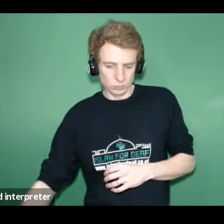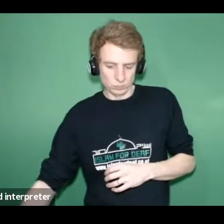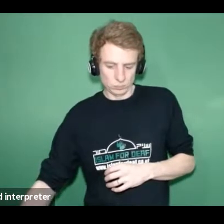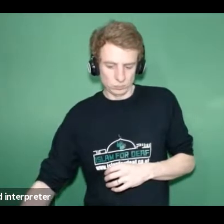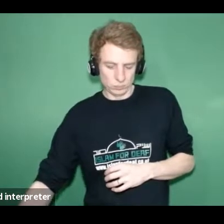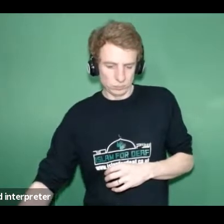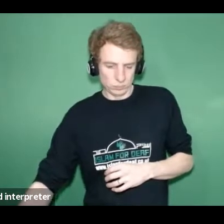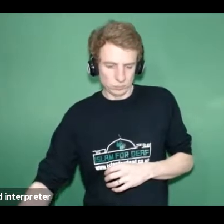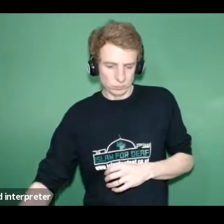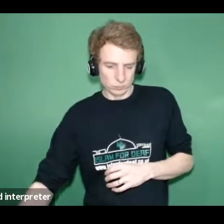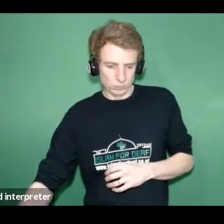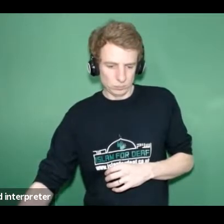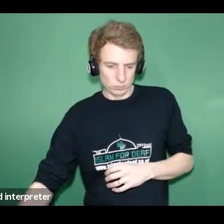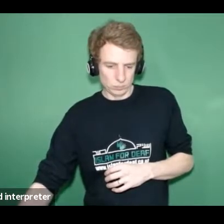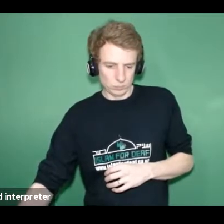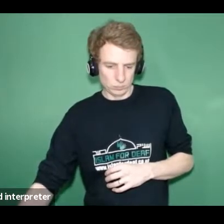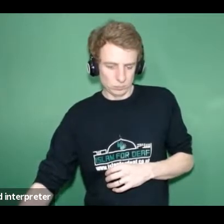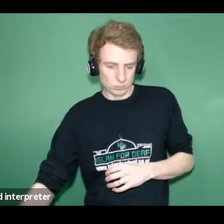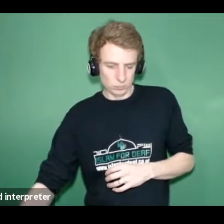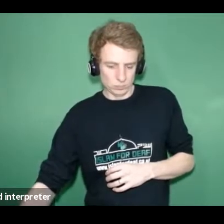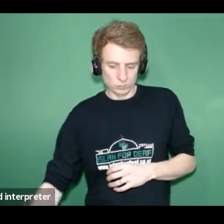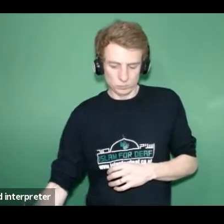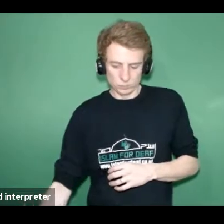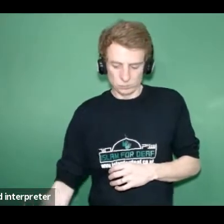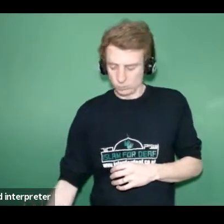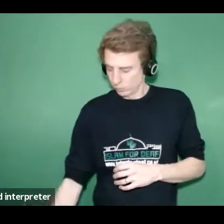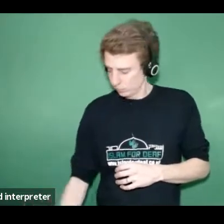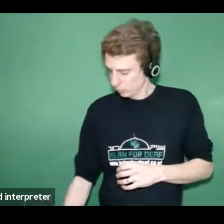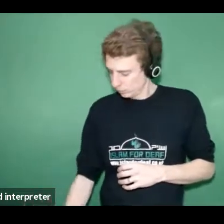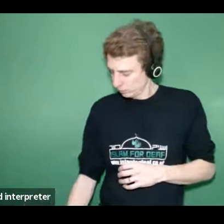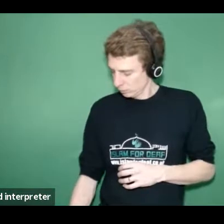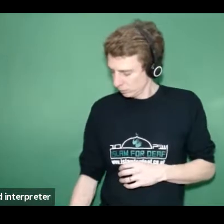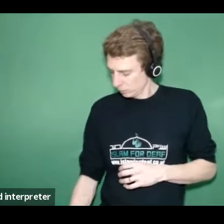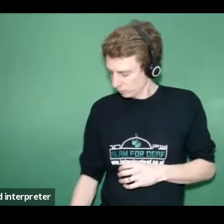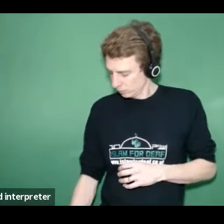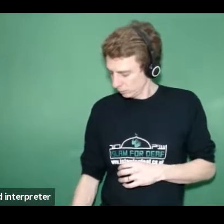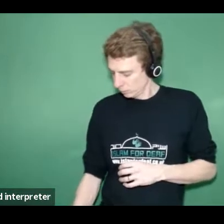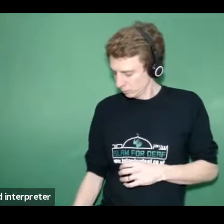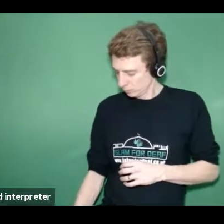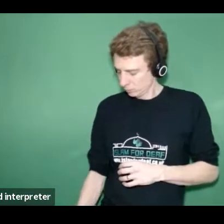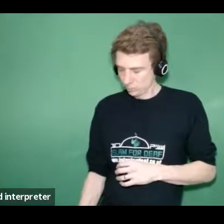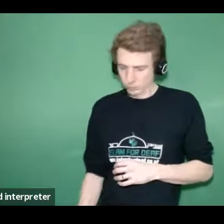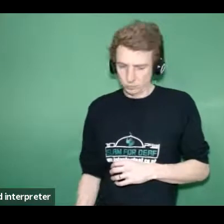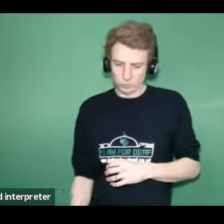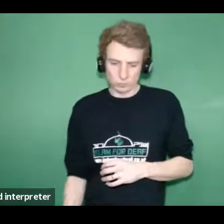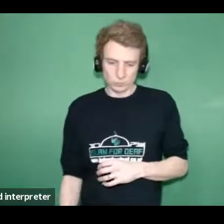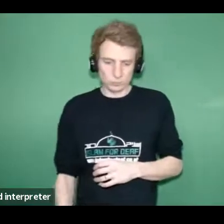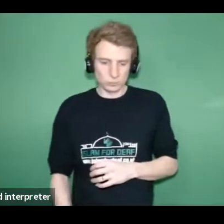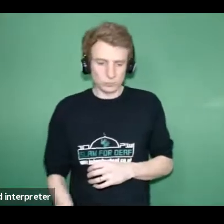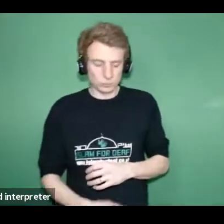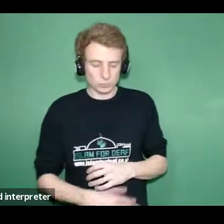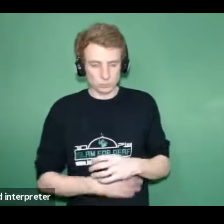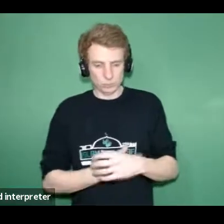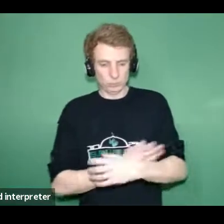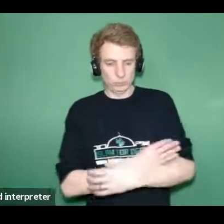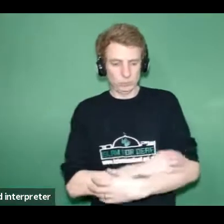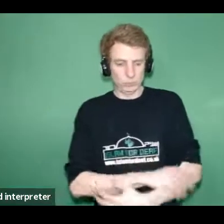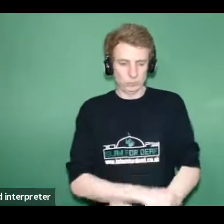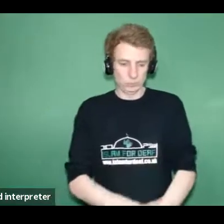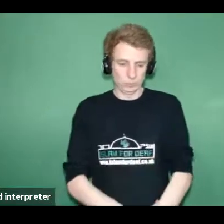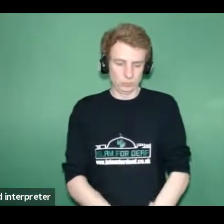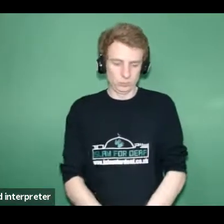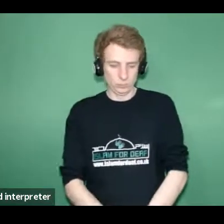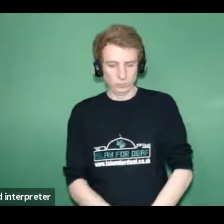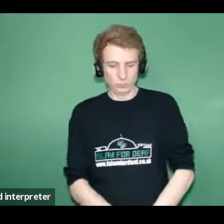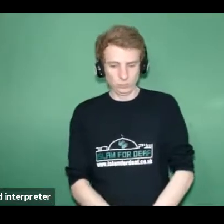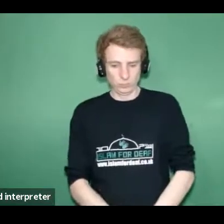من ترجمة معاني القرآن مما سيقرأ الإمام في ليلته المقبلة، يعني في